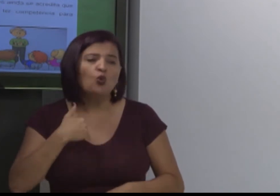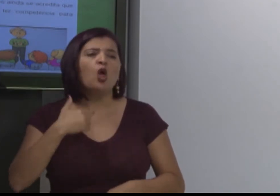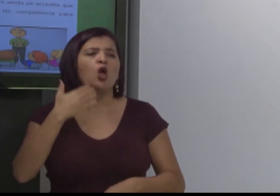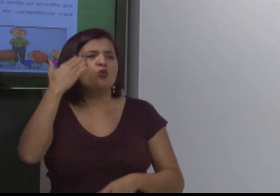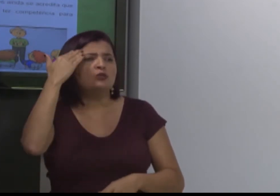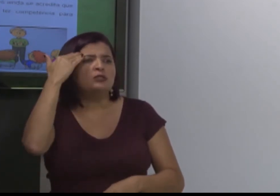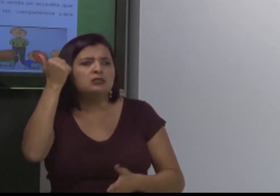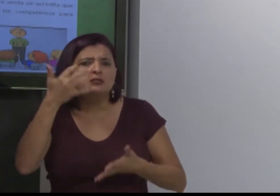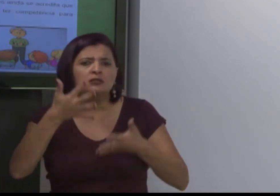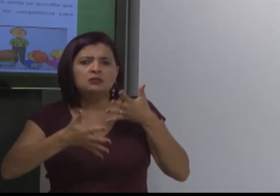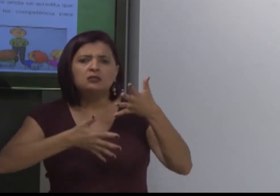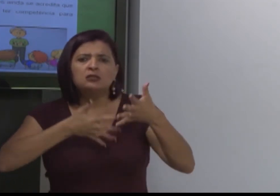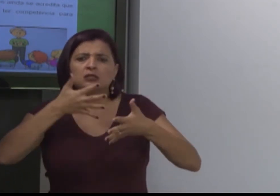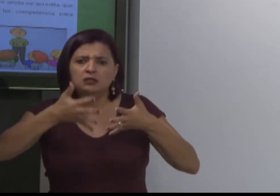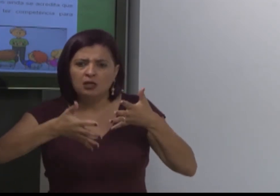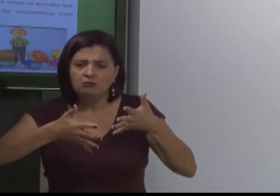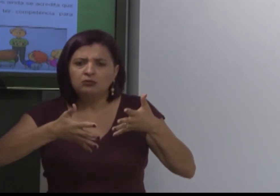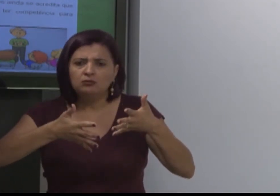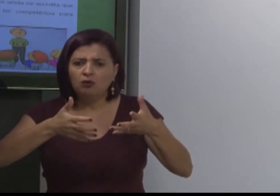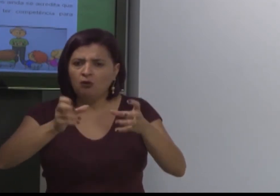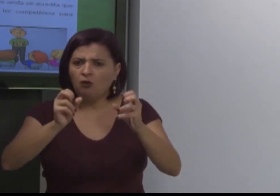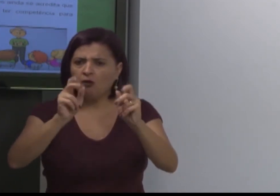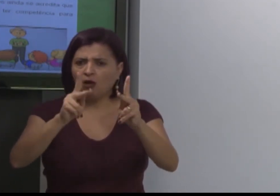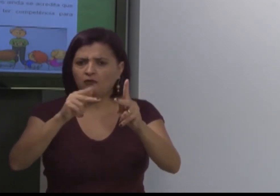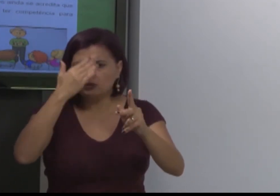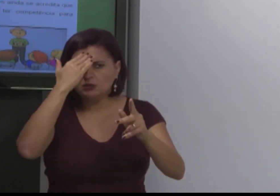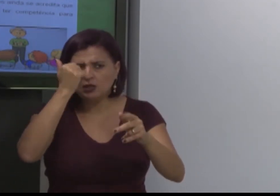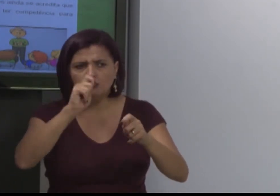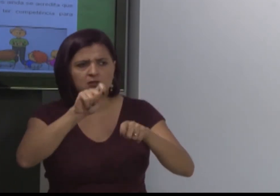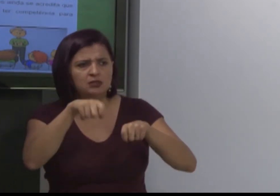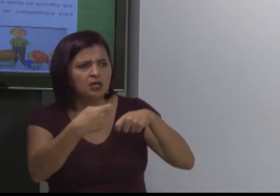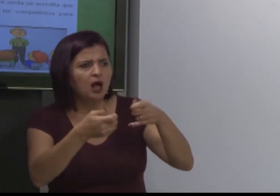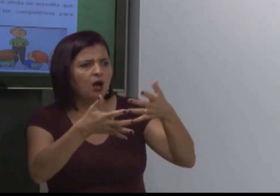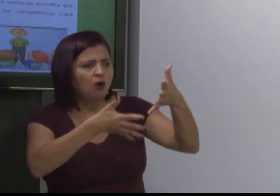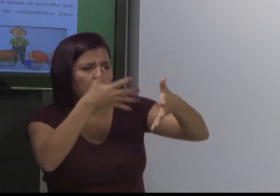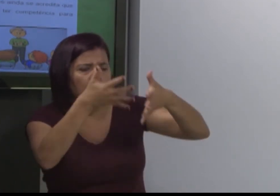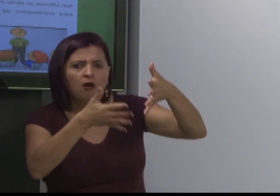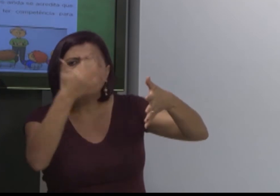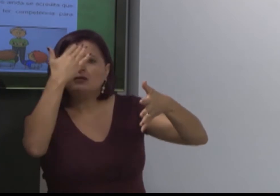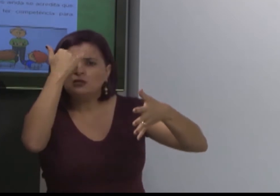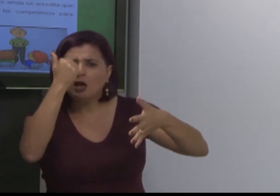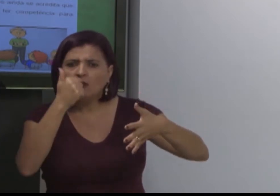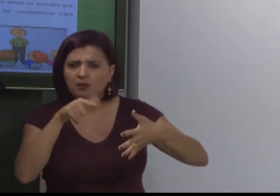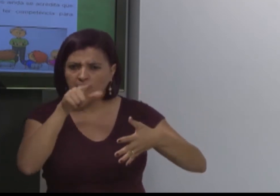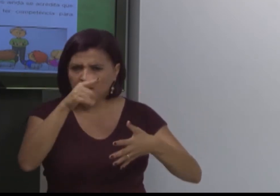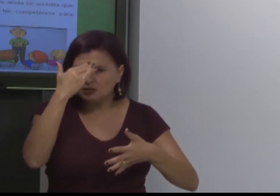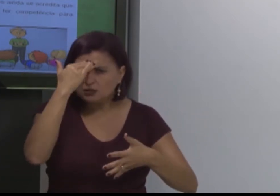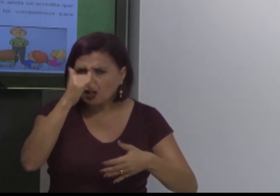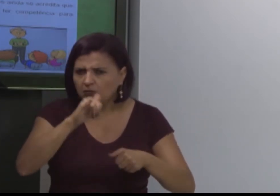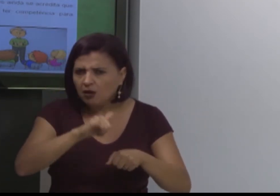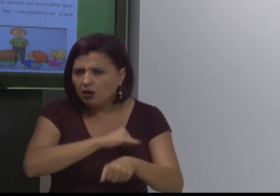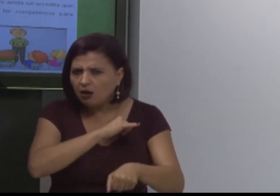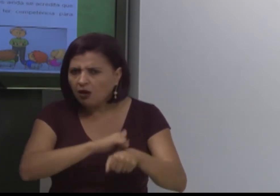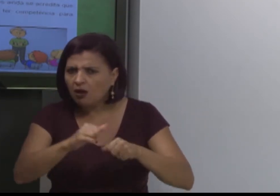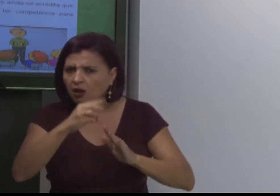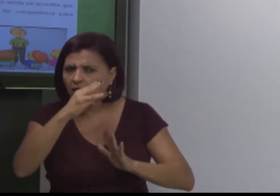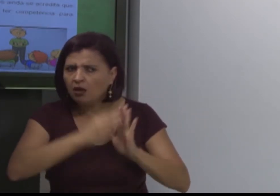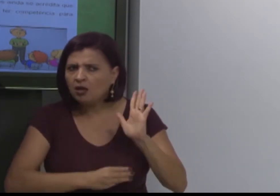Eu sou surda, sei a língua de sinais, ok. Eu conheço os sinais, sei os sinais,